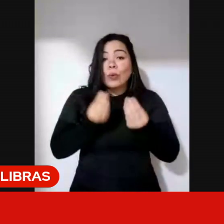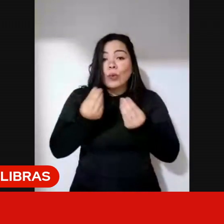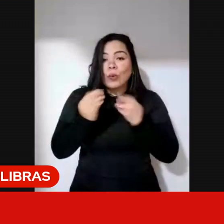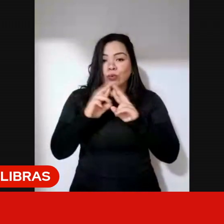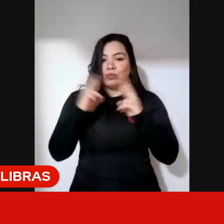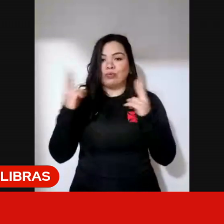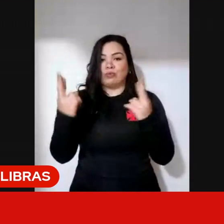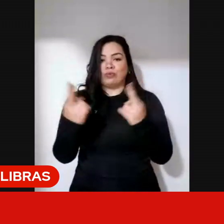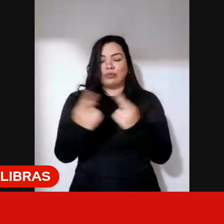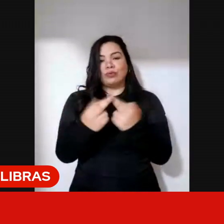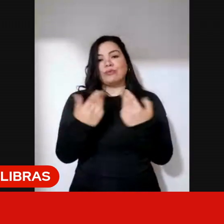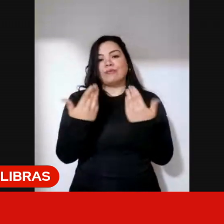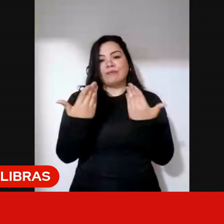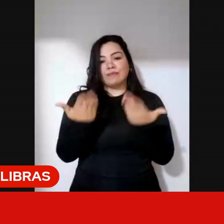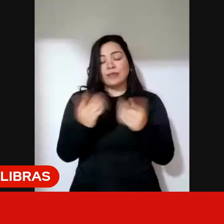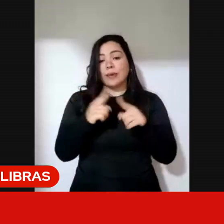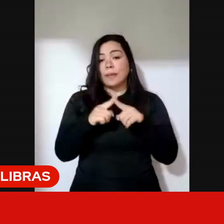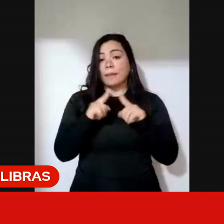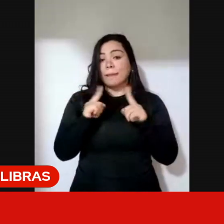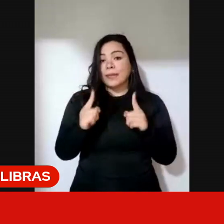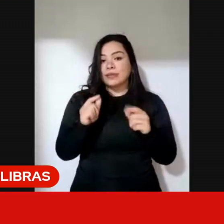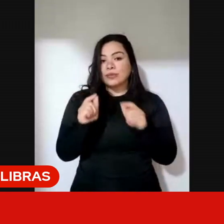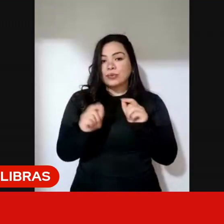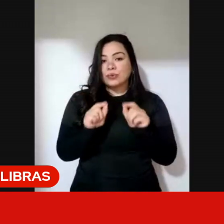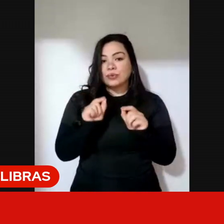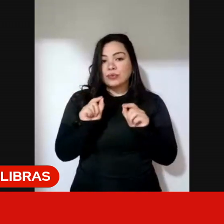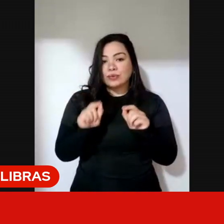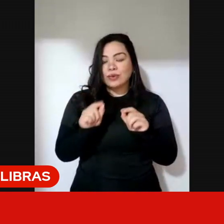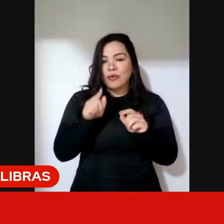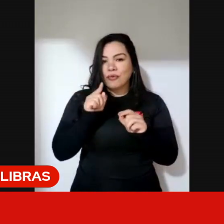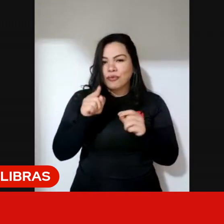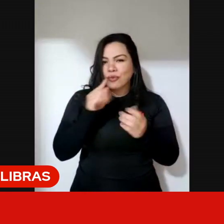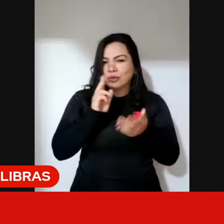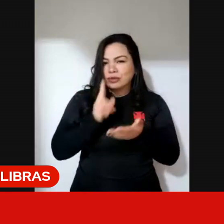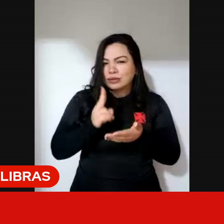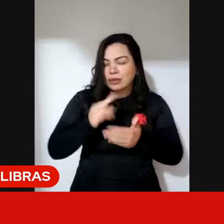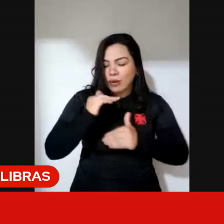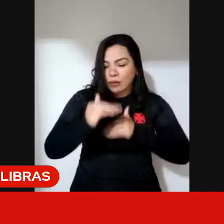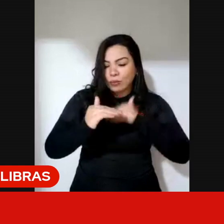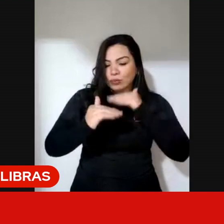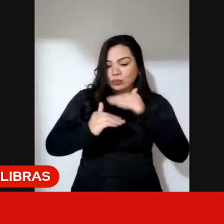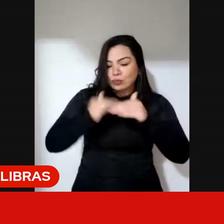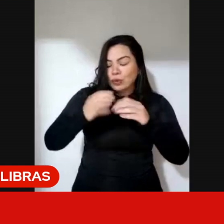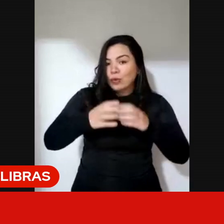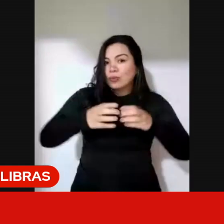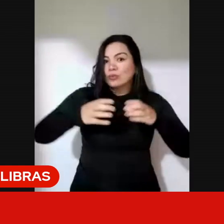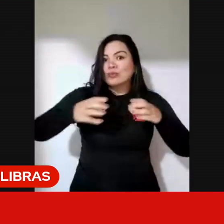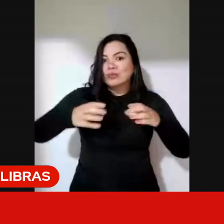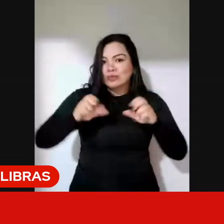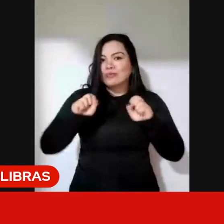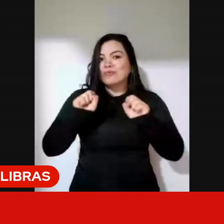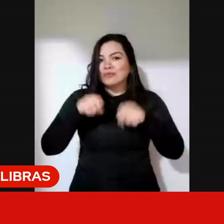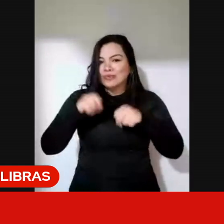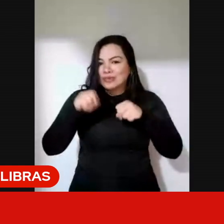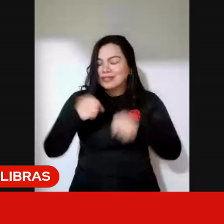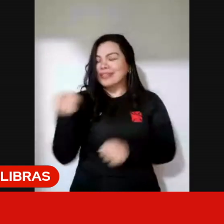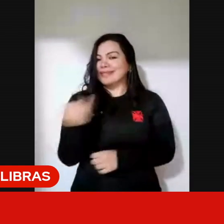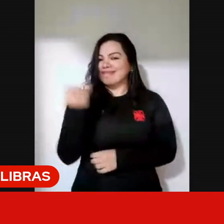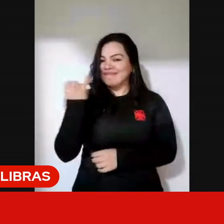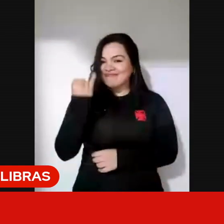generalizações. Mas você está acompanhando o crescimento desse grupo, né? Que é muito